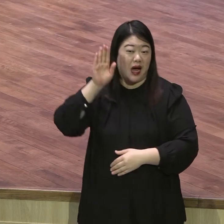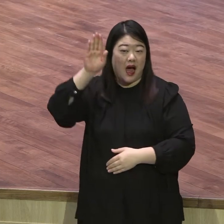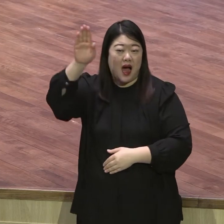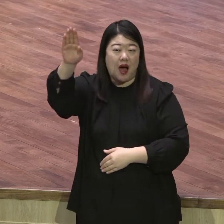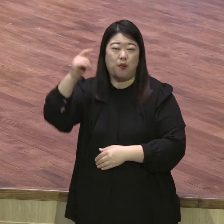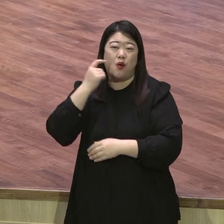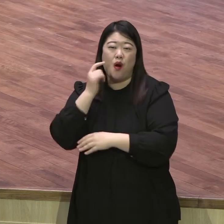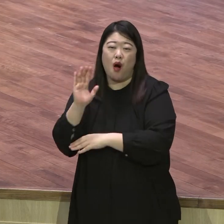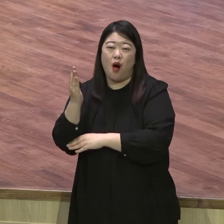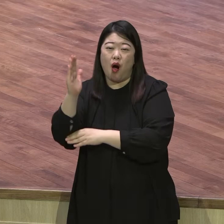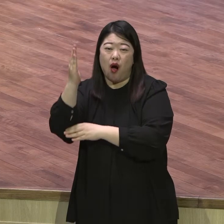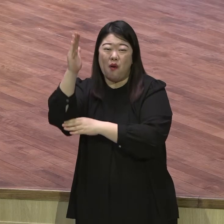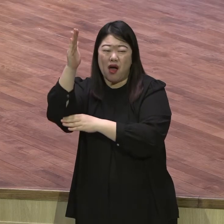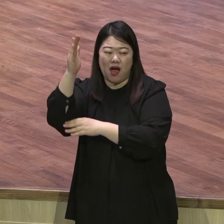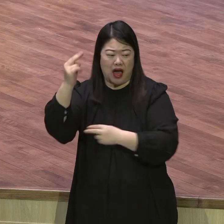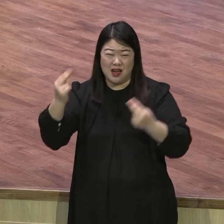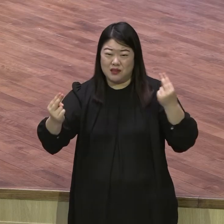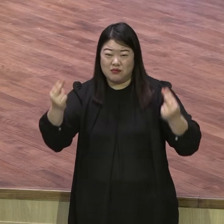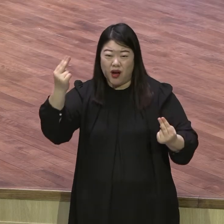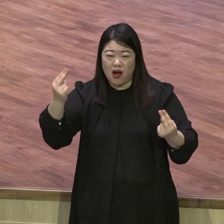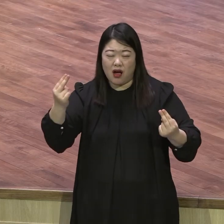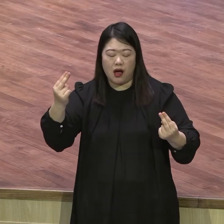영광과 비교할 수 없도다.